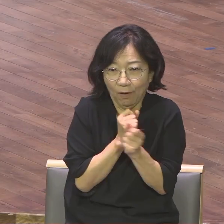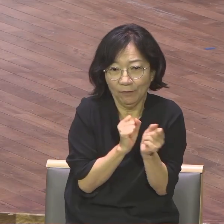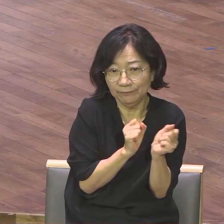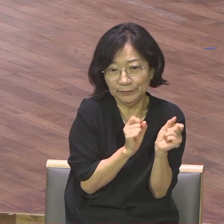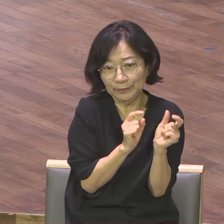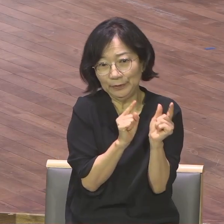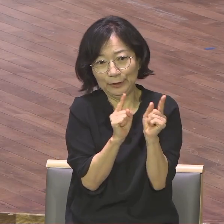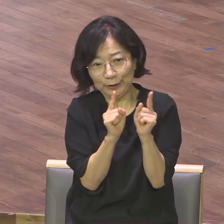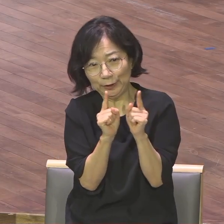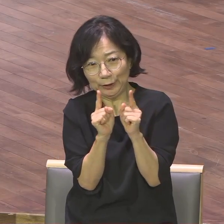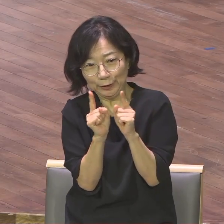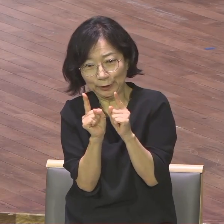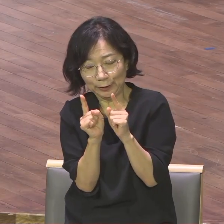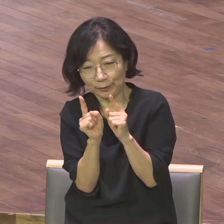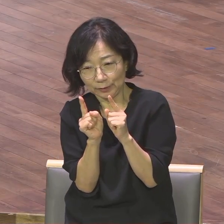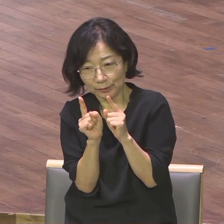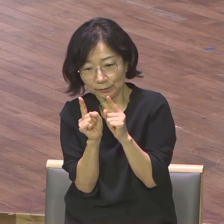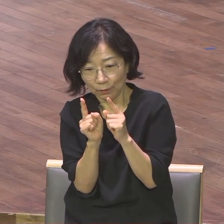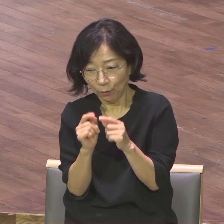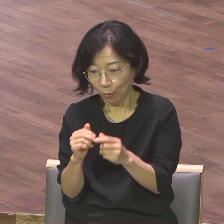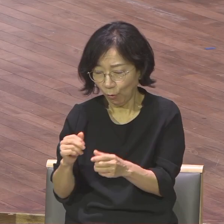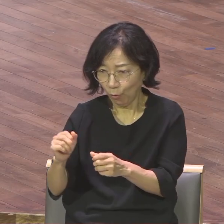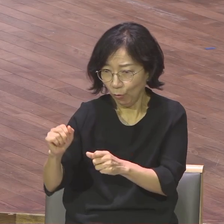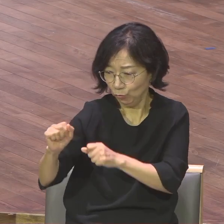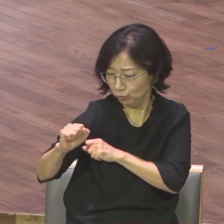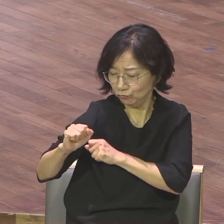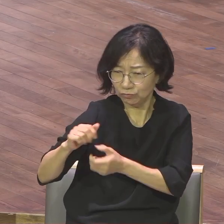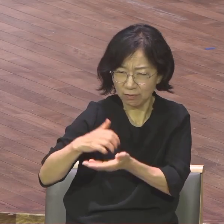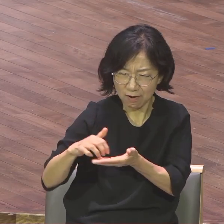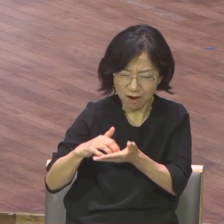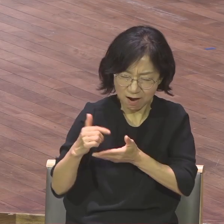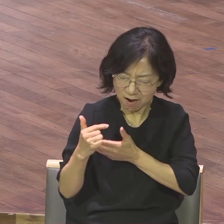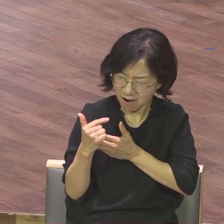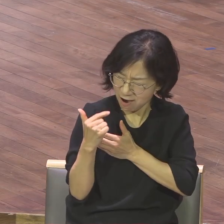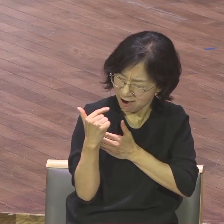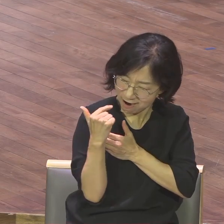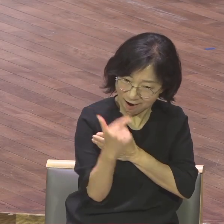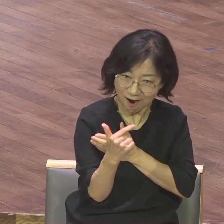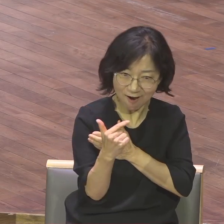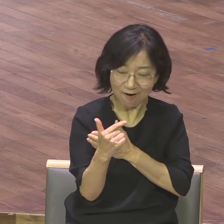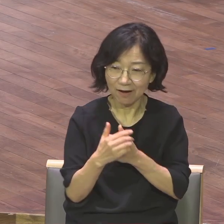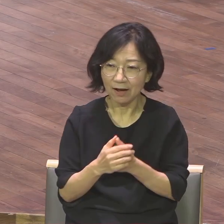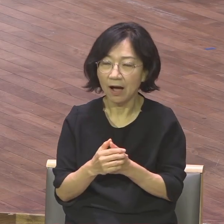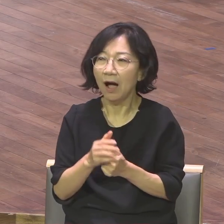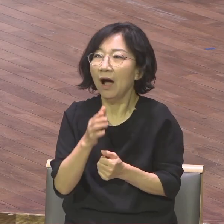적시로 살아나서 일어서는데 큰 군대를 이루었어요. 말씀과